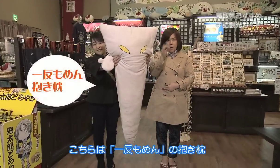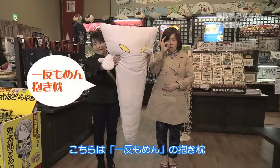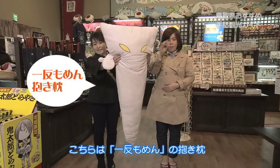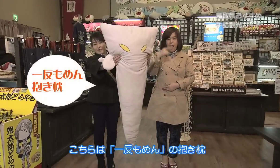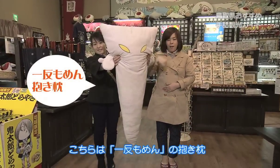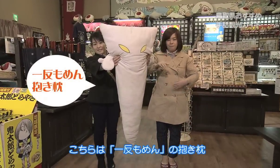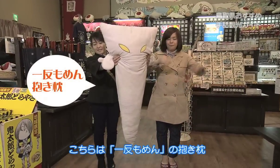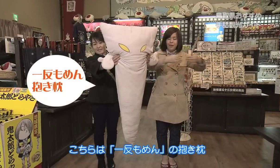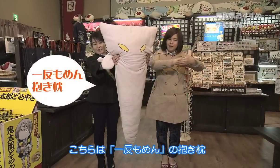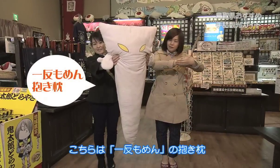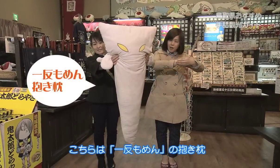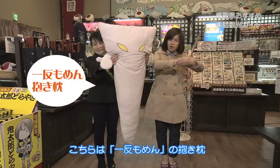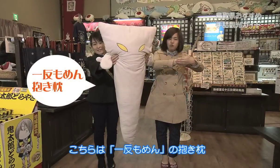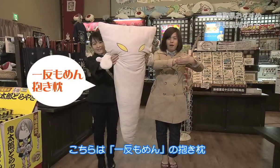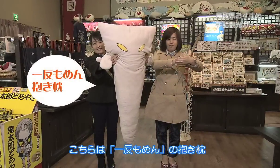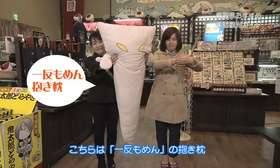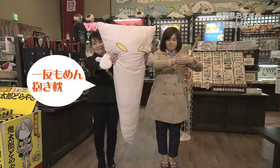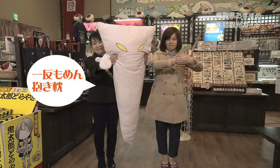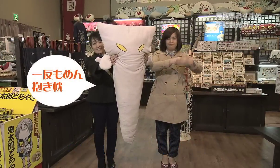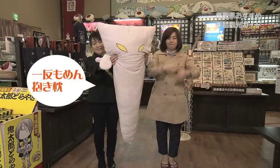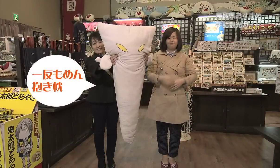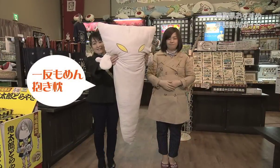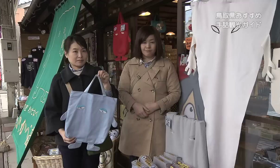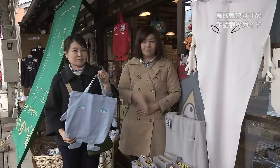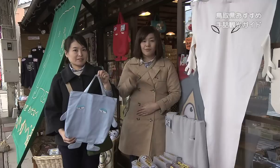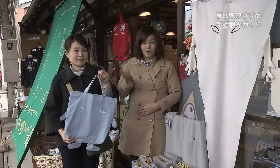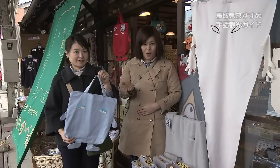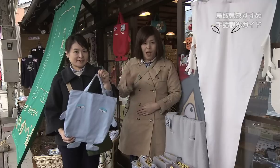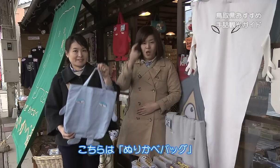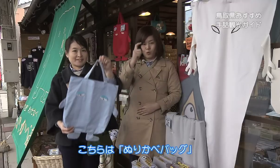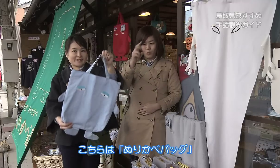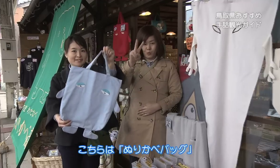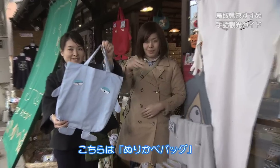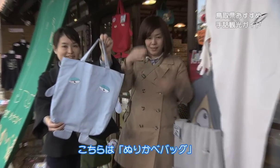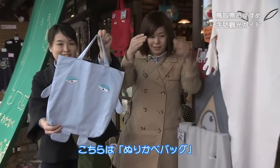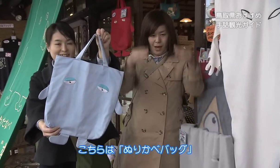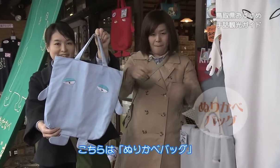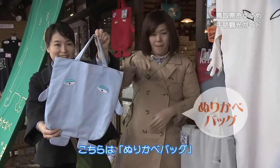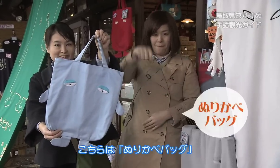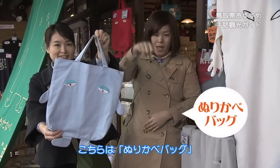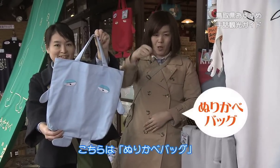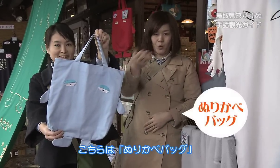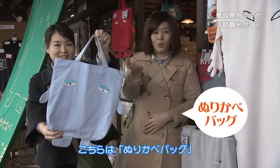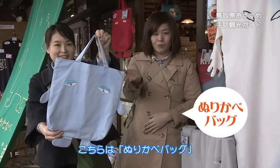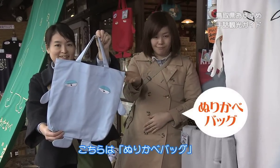一旦もめの抱き枕こちらは塗り壁